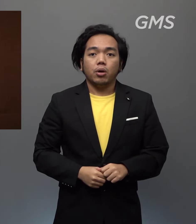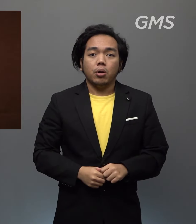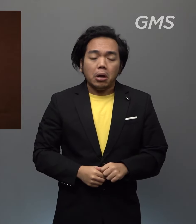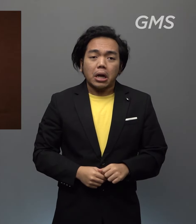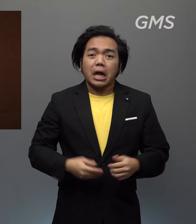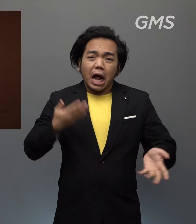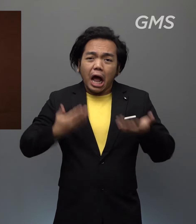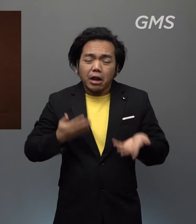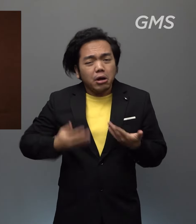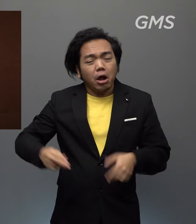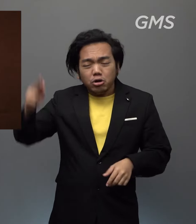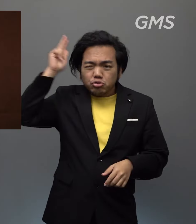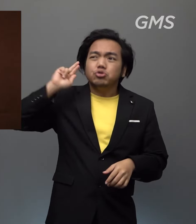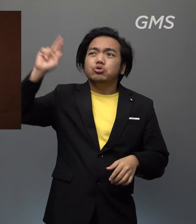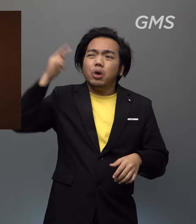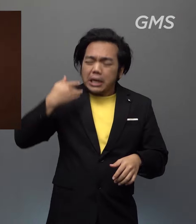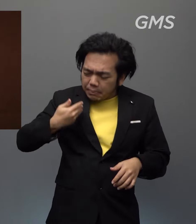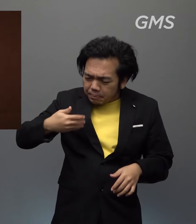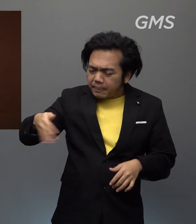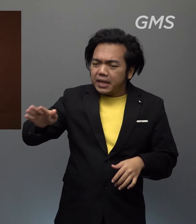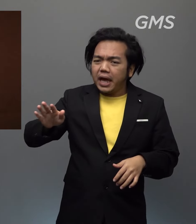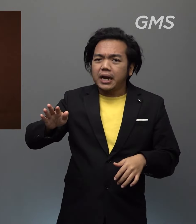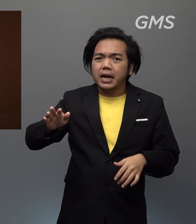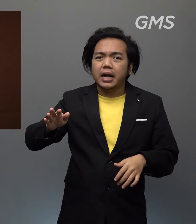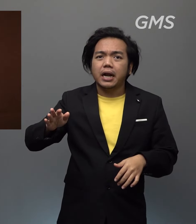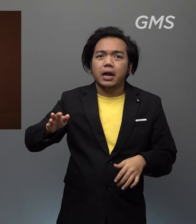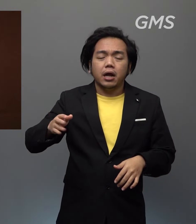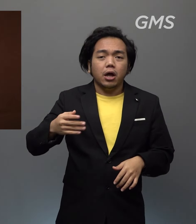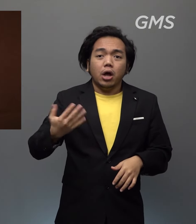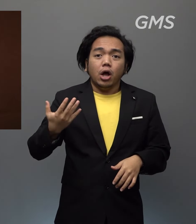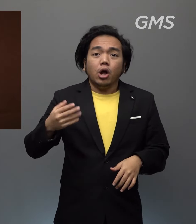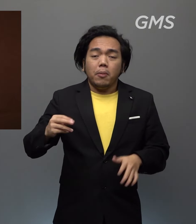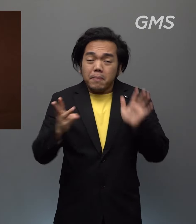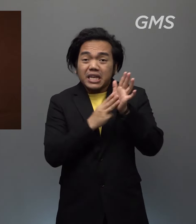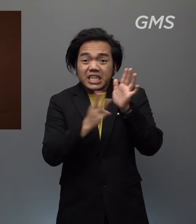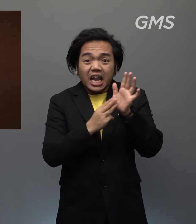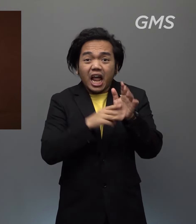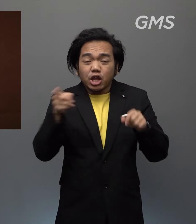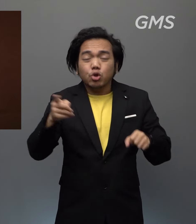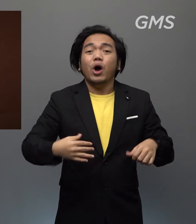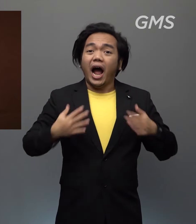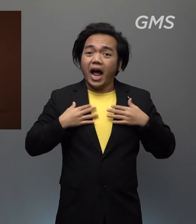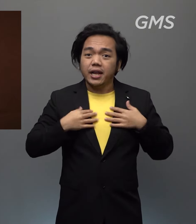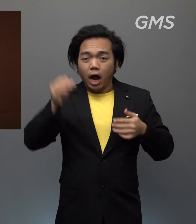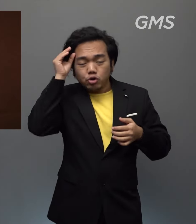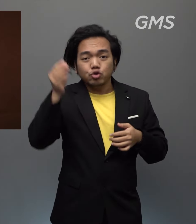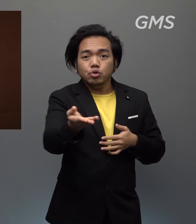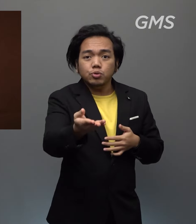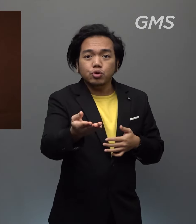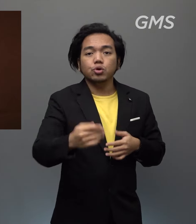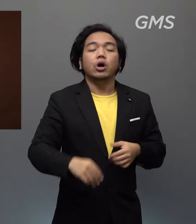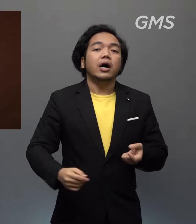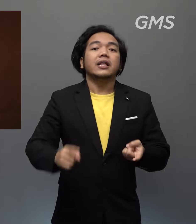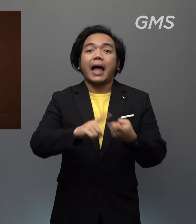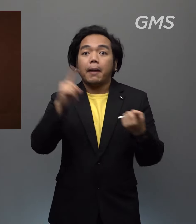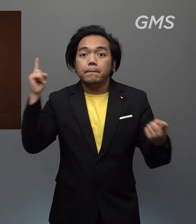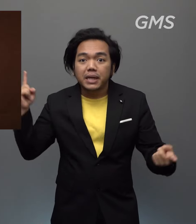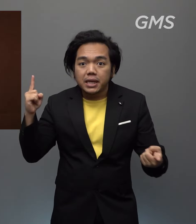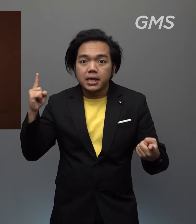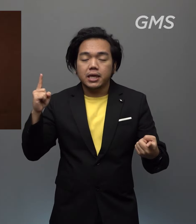izinkan situasi-situasi itu sepertinya seperti menghimpit kita untuk kita ada di bawah. Tapi bedanya adalah Bapak Ibu Saudara